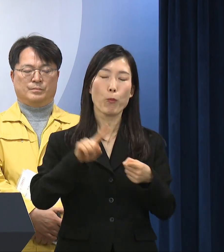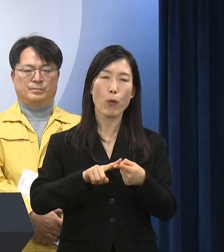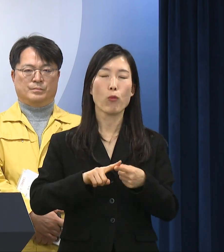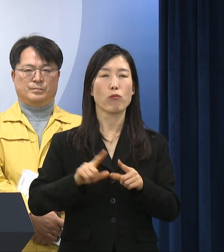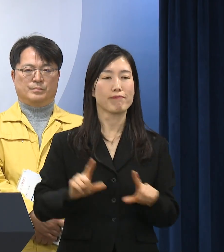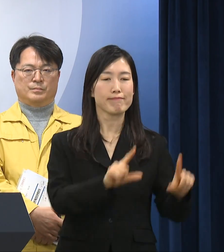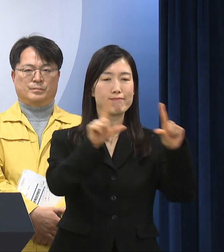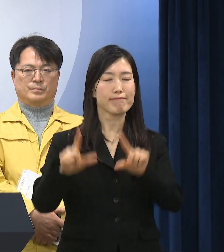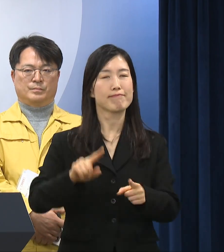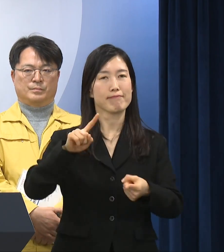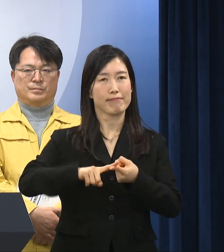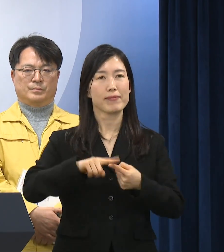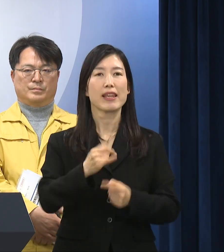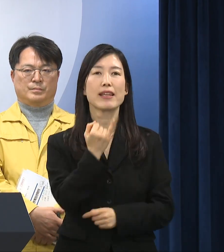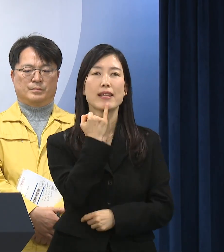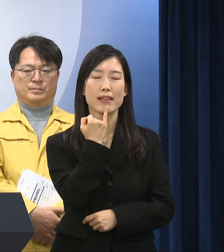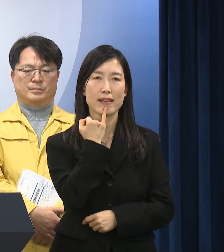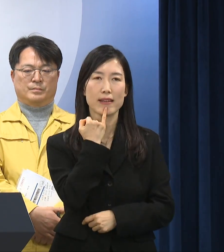경제활동을 영위해